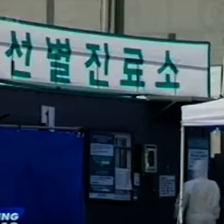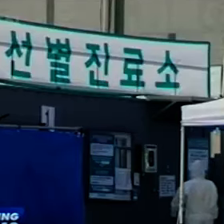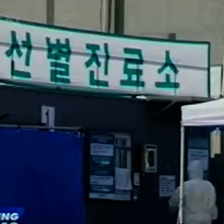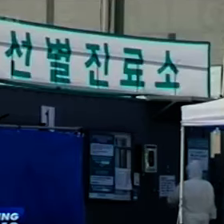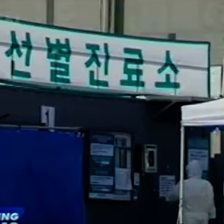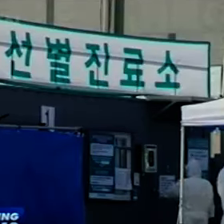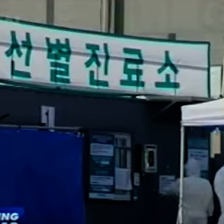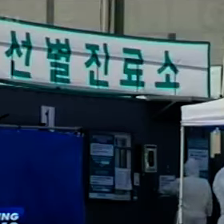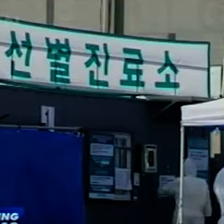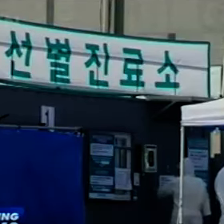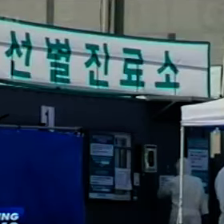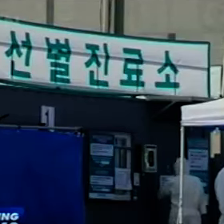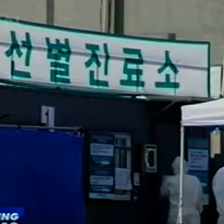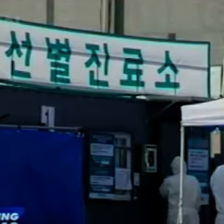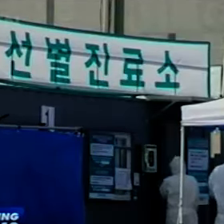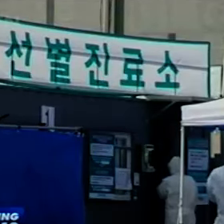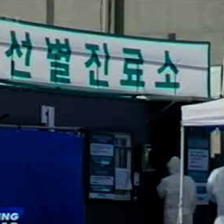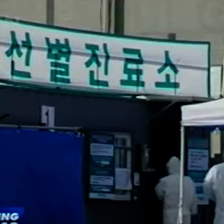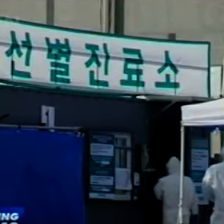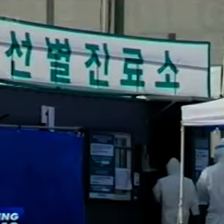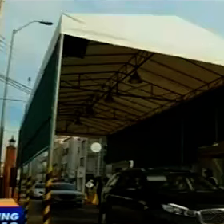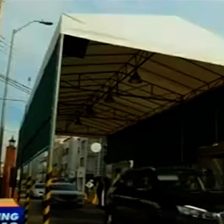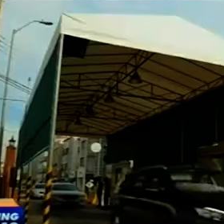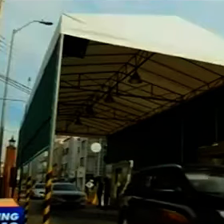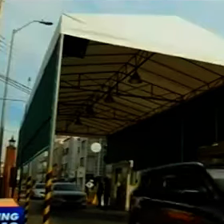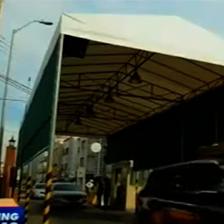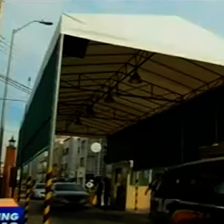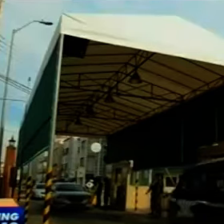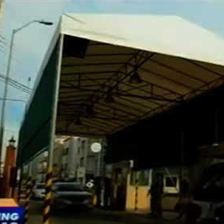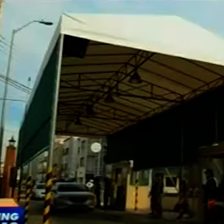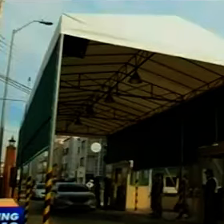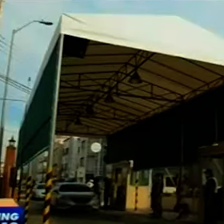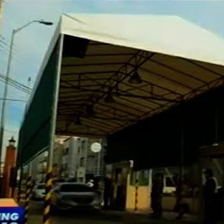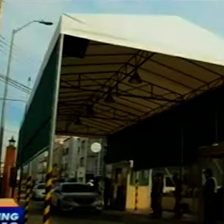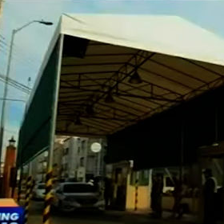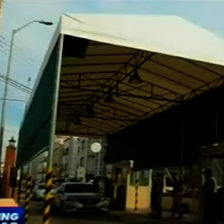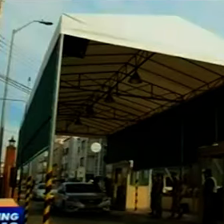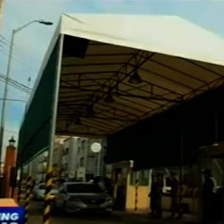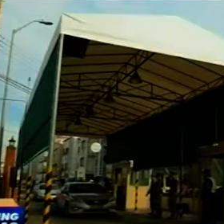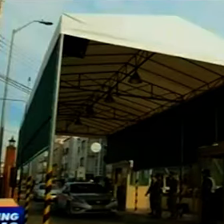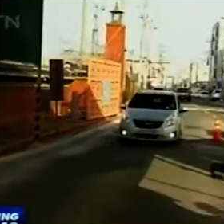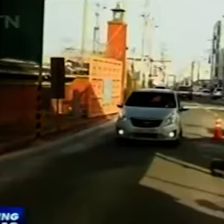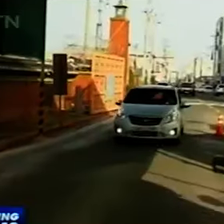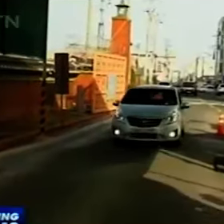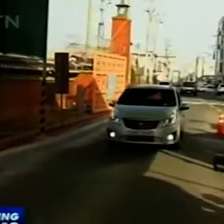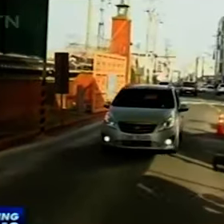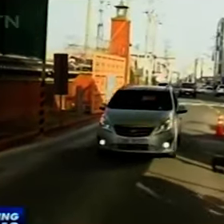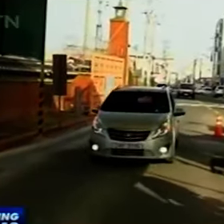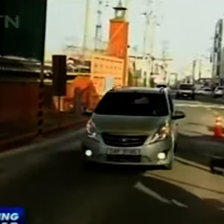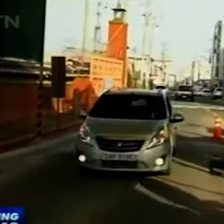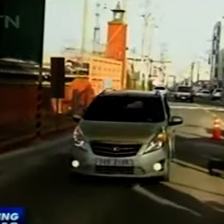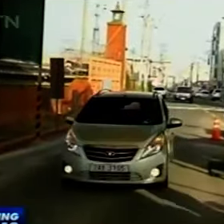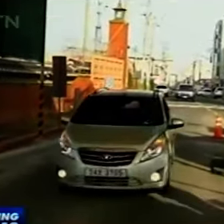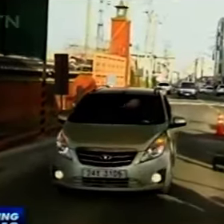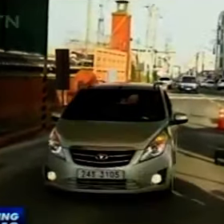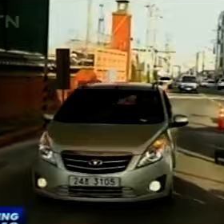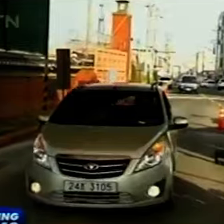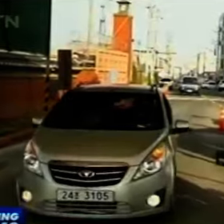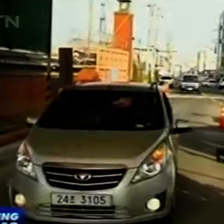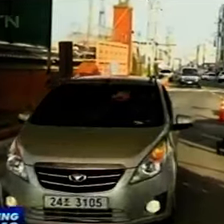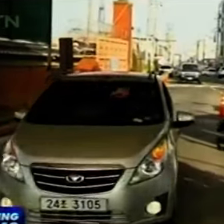pour pas qu'il y ait de la case, excepté pour l'acheter bonne commodité avec la tisane essentielle ou bien pour le travail. Avec